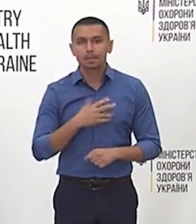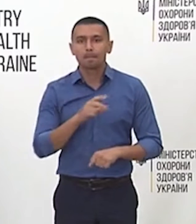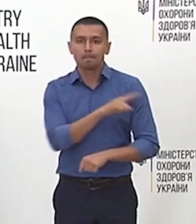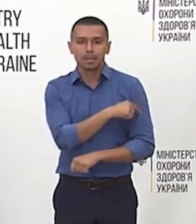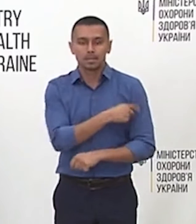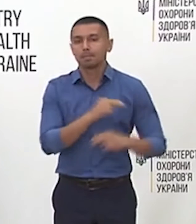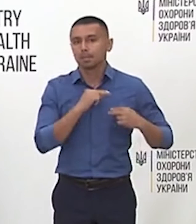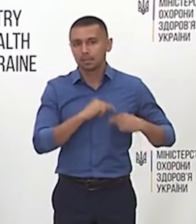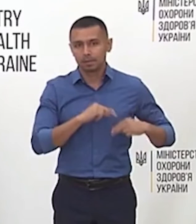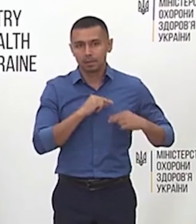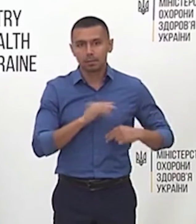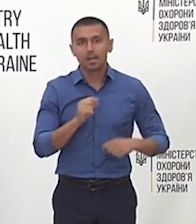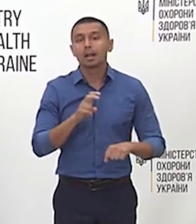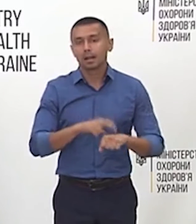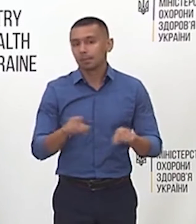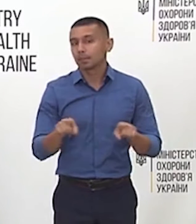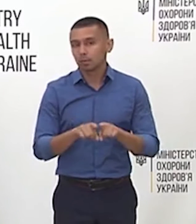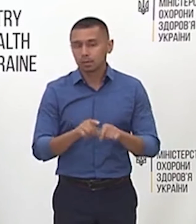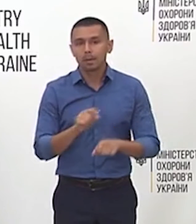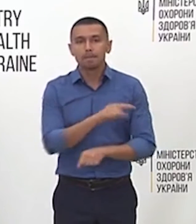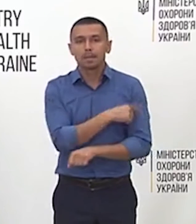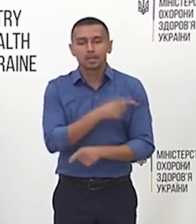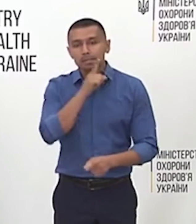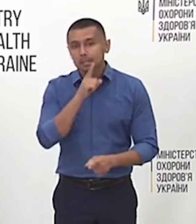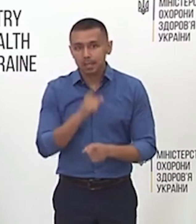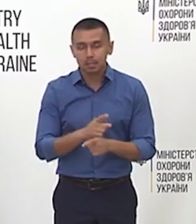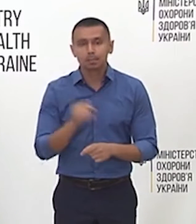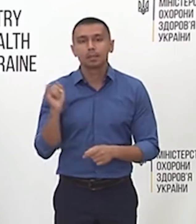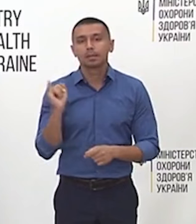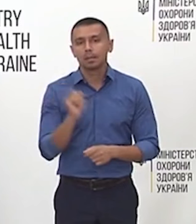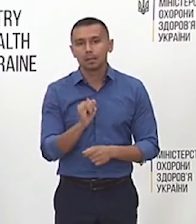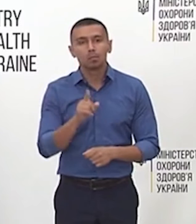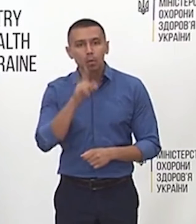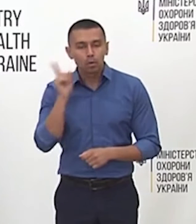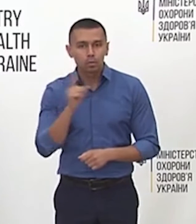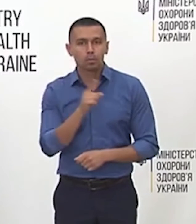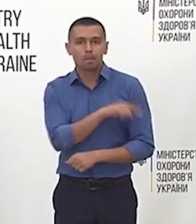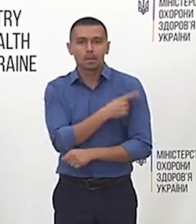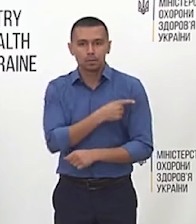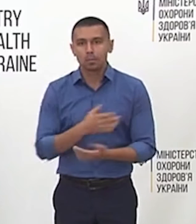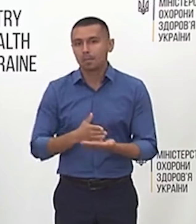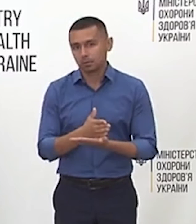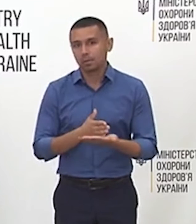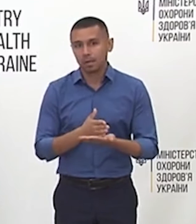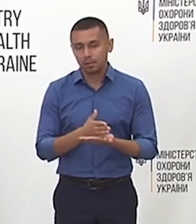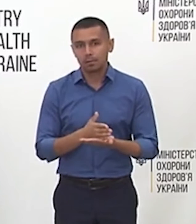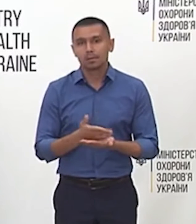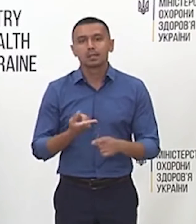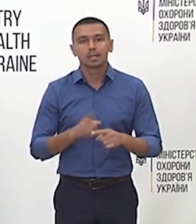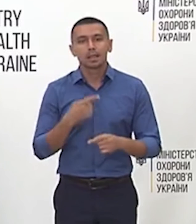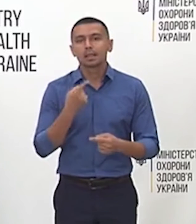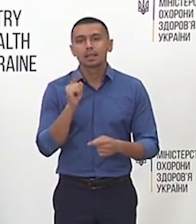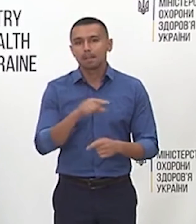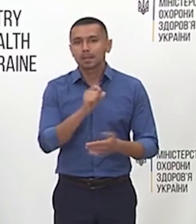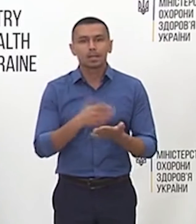медичним працівникам, і лікарям, і медичним сестрам, і молодшому медичному персоналу. Це те